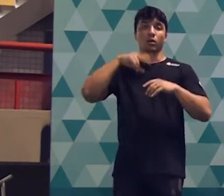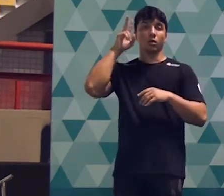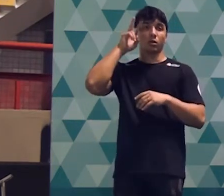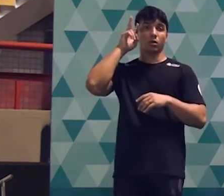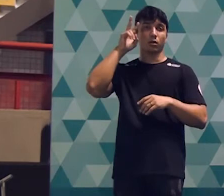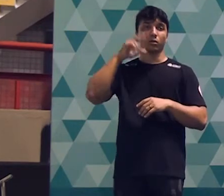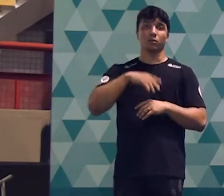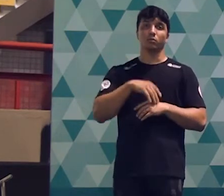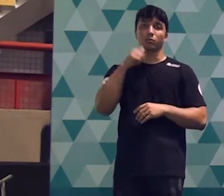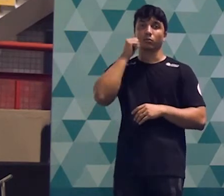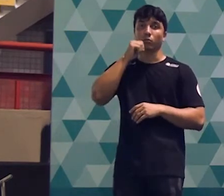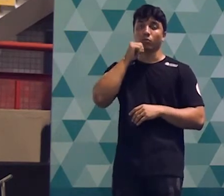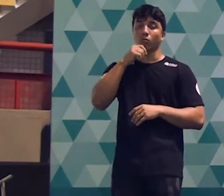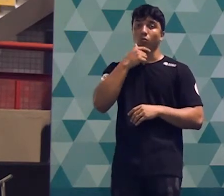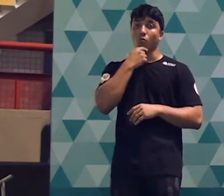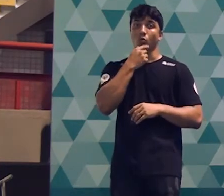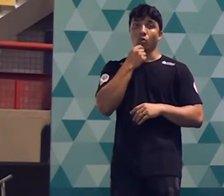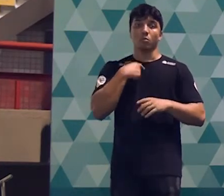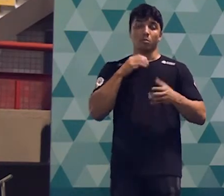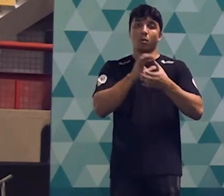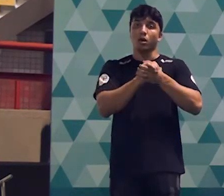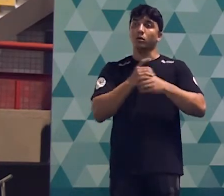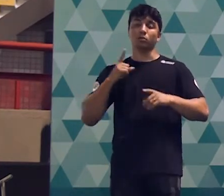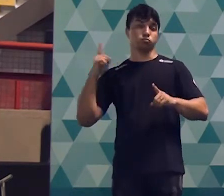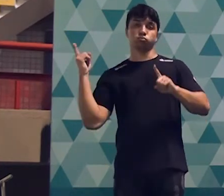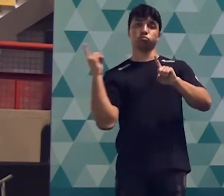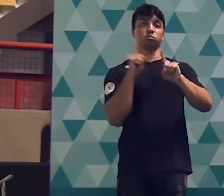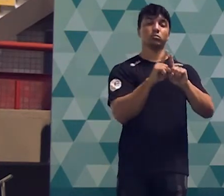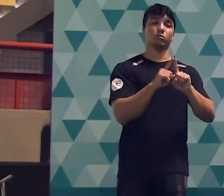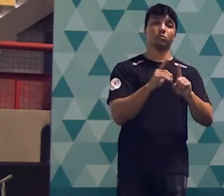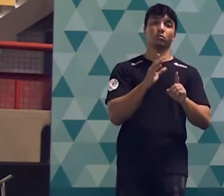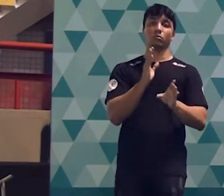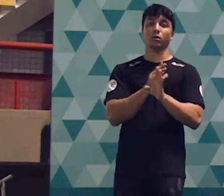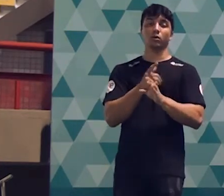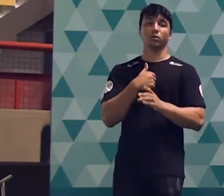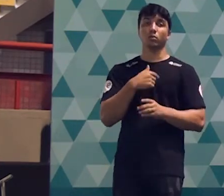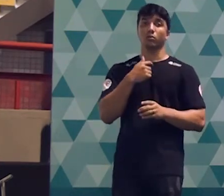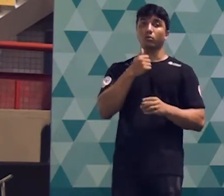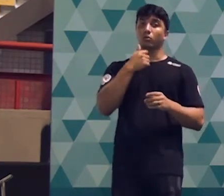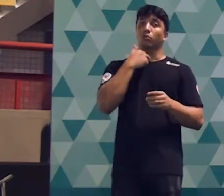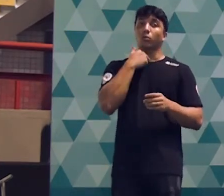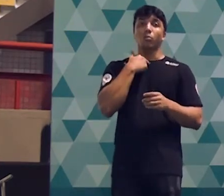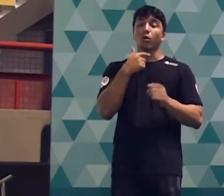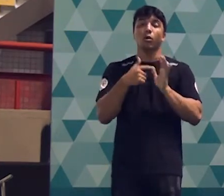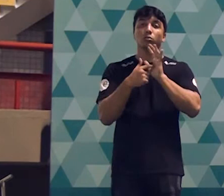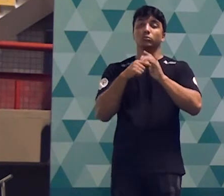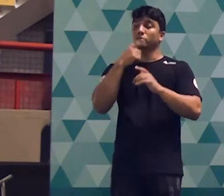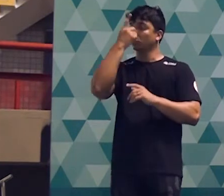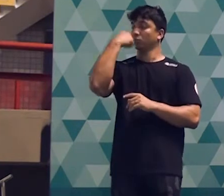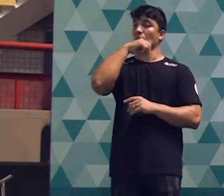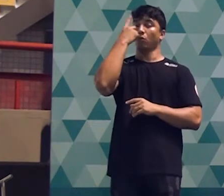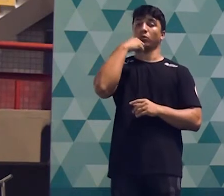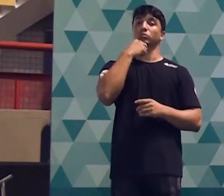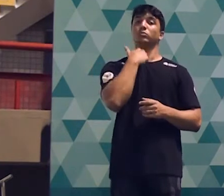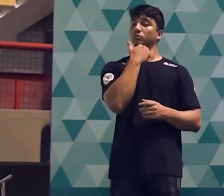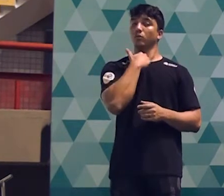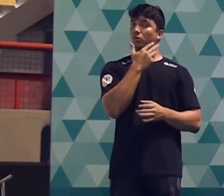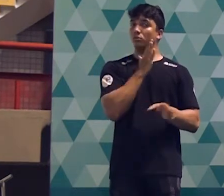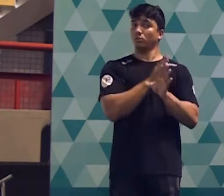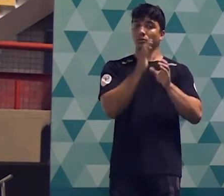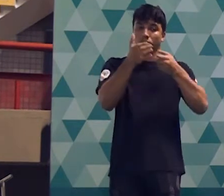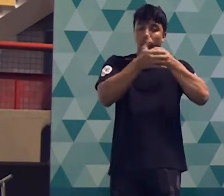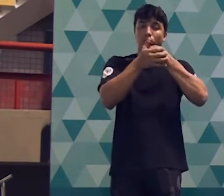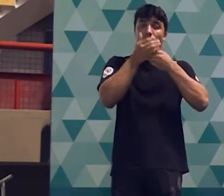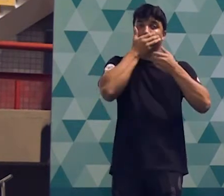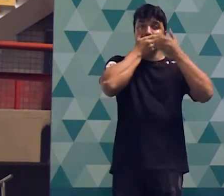Menino, o marido da mulher veio com tudo, porque a mulher tem canto que a mulher não pode nem mostrar o rosto, que é tudo coberto. Então isso